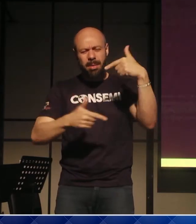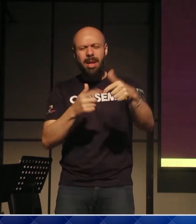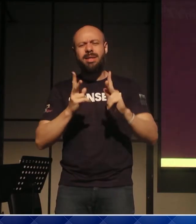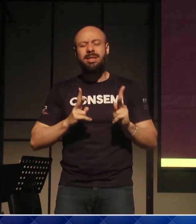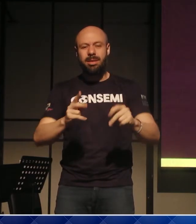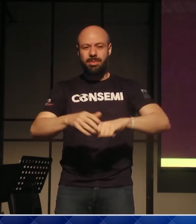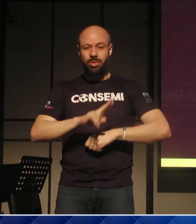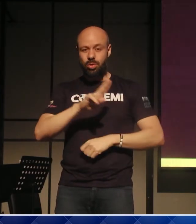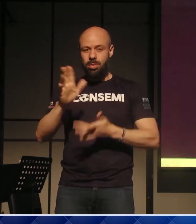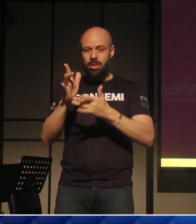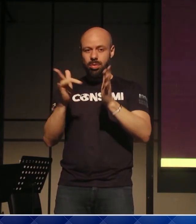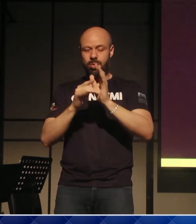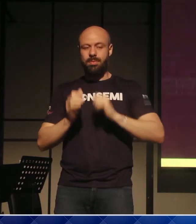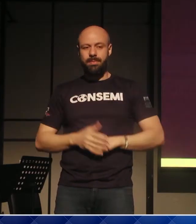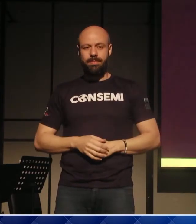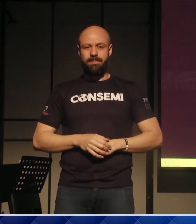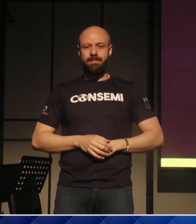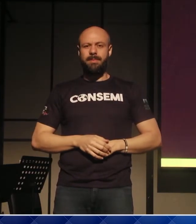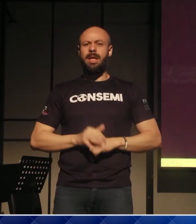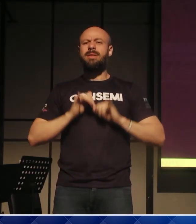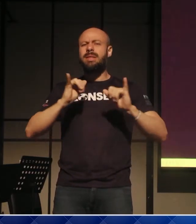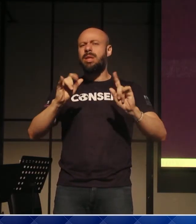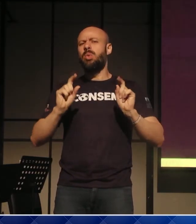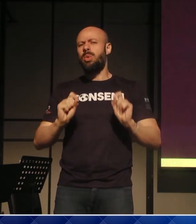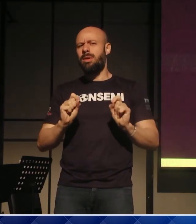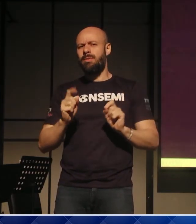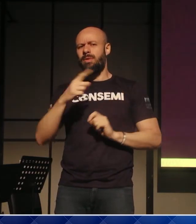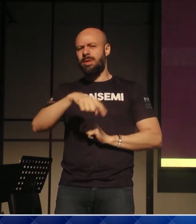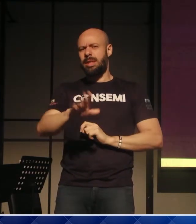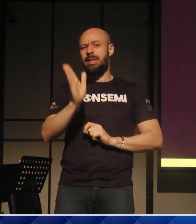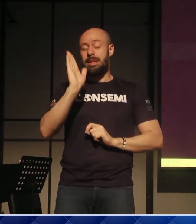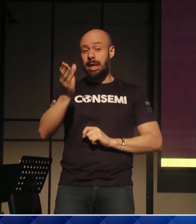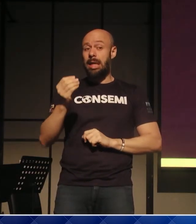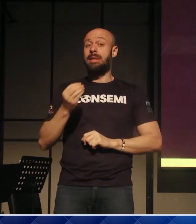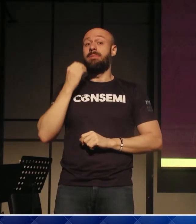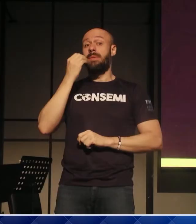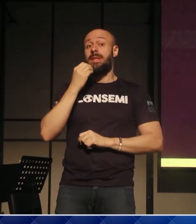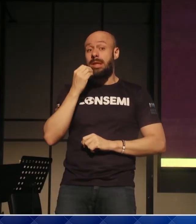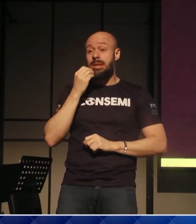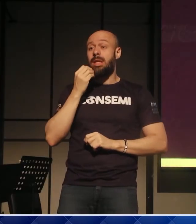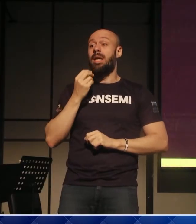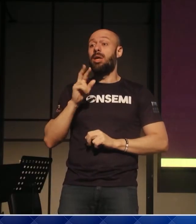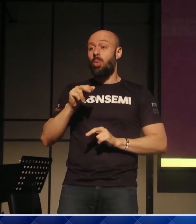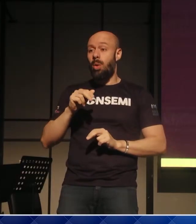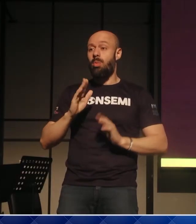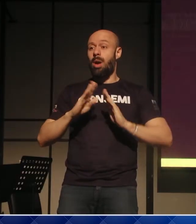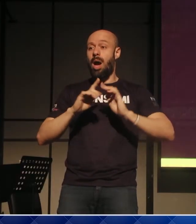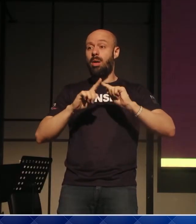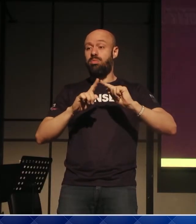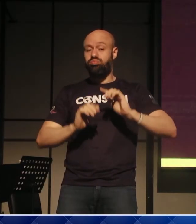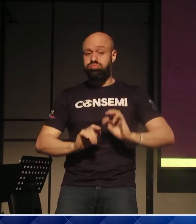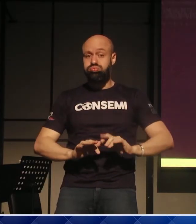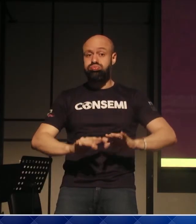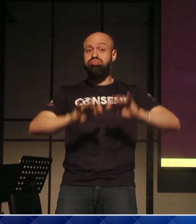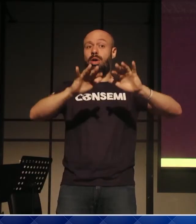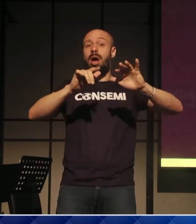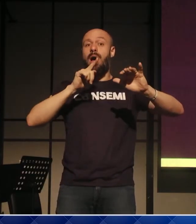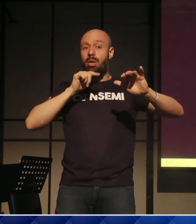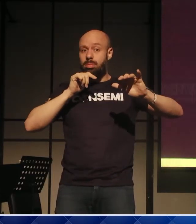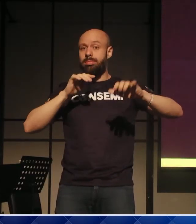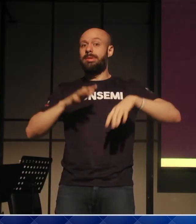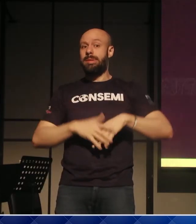nós queremos dizer que, assim como vocês também passaram por essa situação, nós aqui também passamos. Foram dias